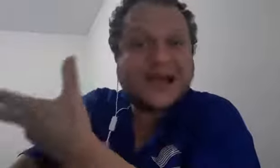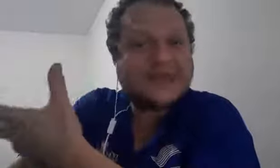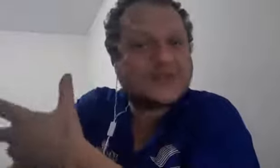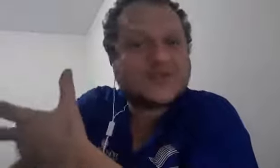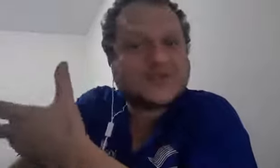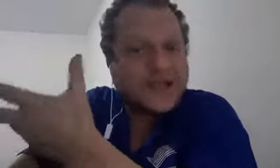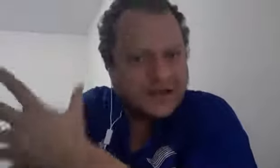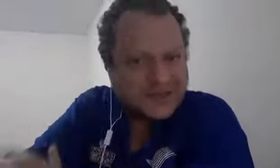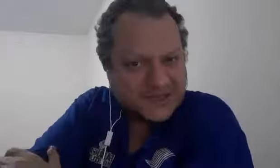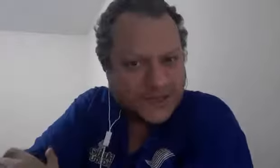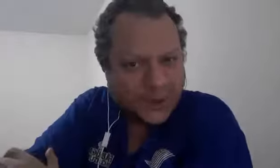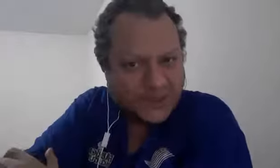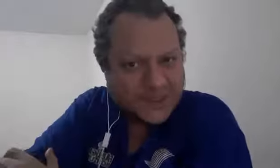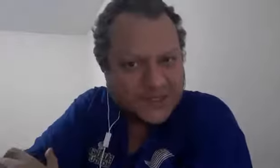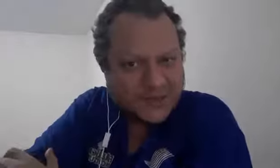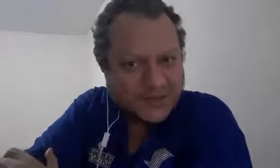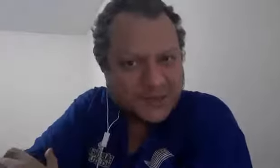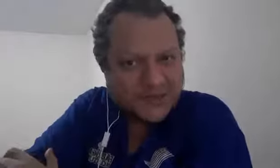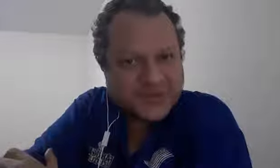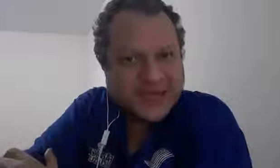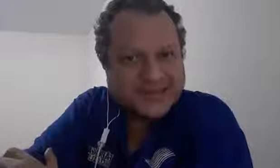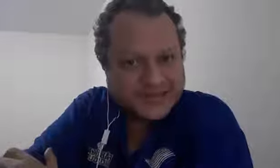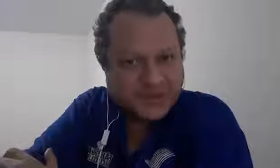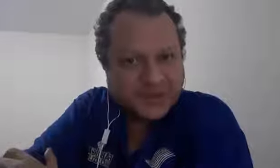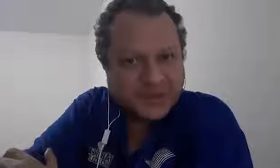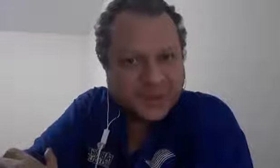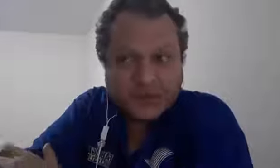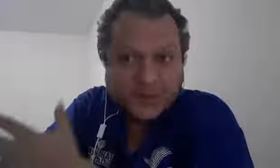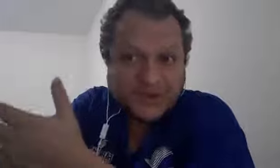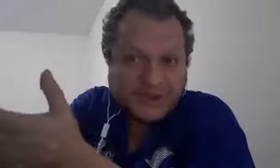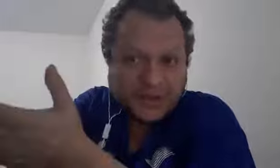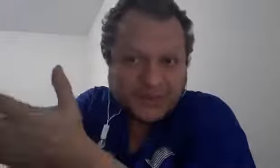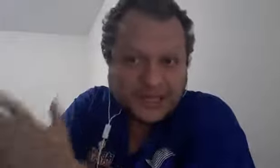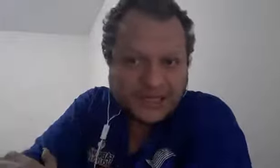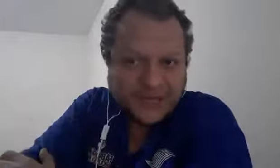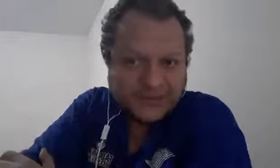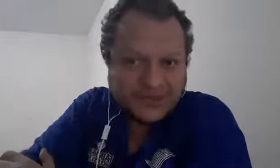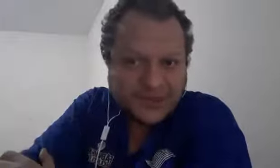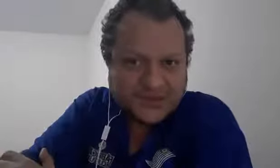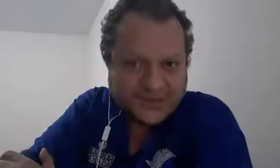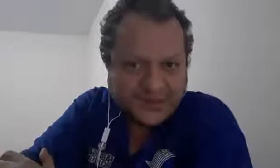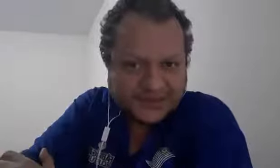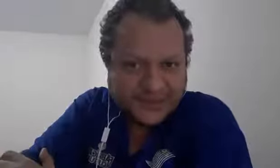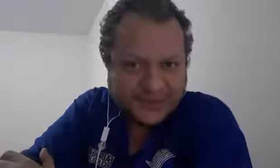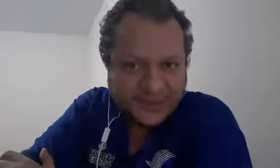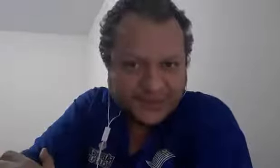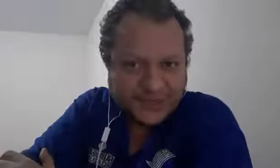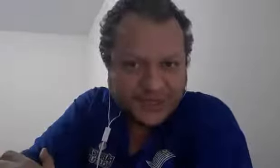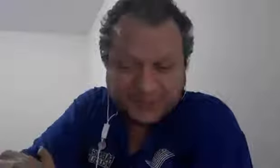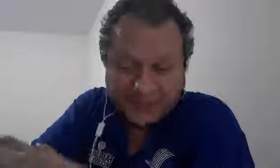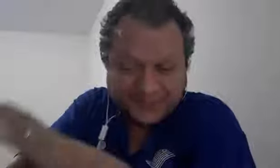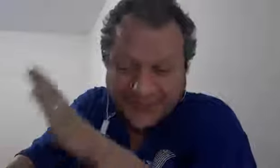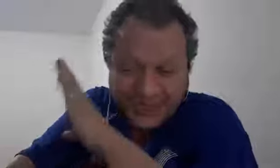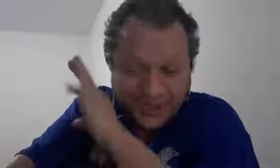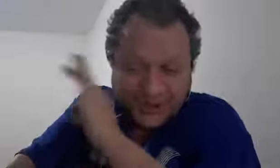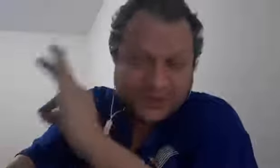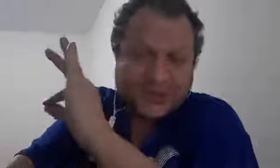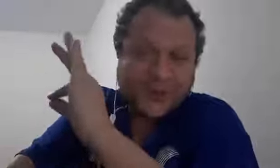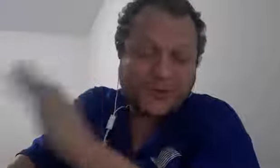sociais e sociáveis, né? Como nós seres humanos sempre somos, porque sabemos que ninguém vive sozinho nessa vida, né? Bom, gente, os nossos encontros